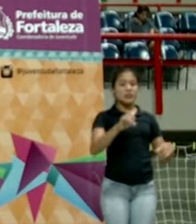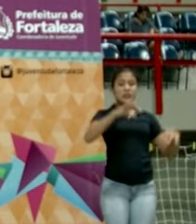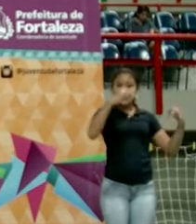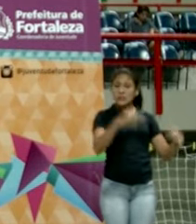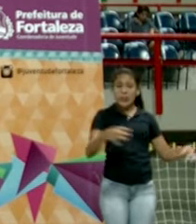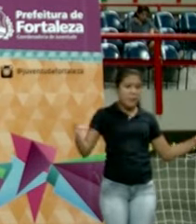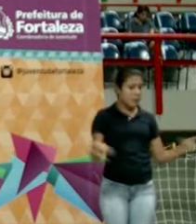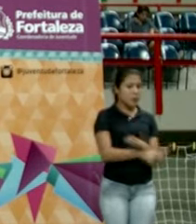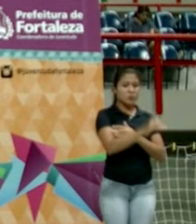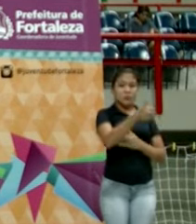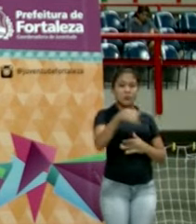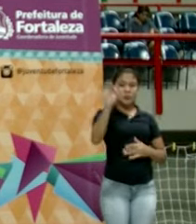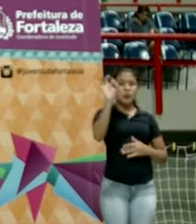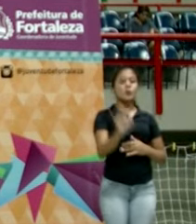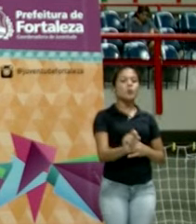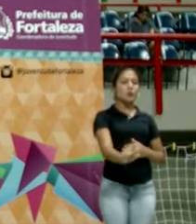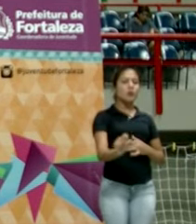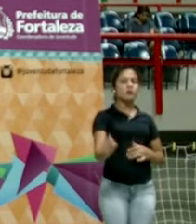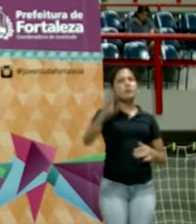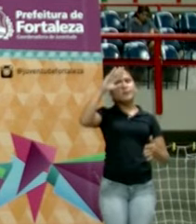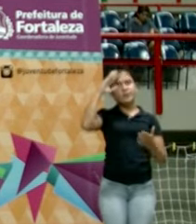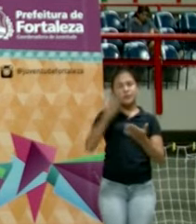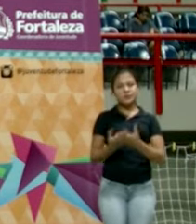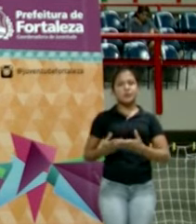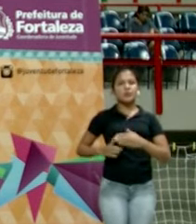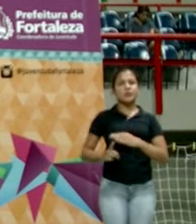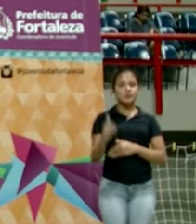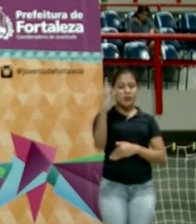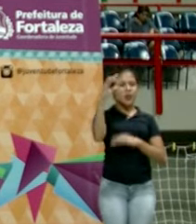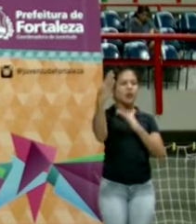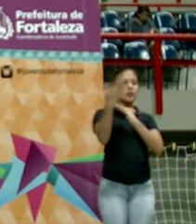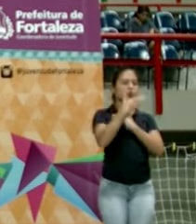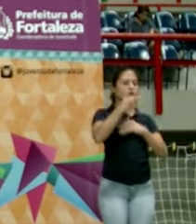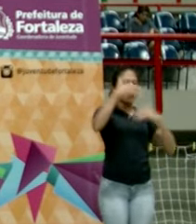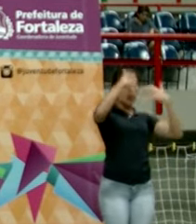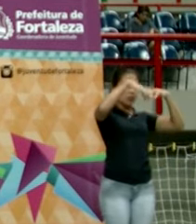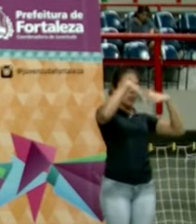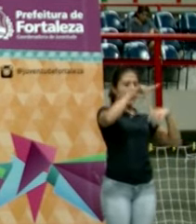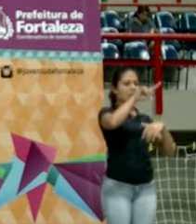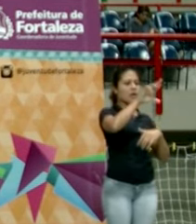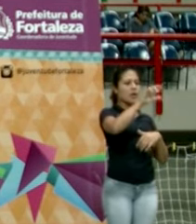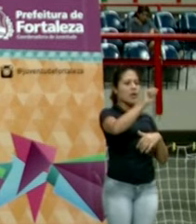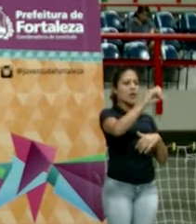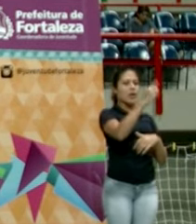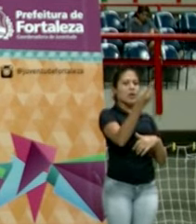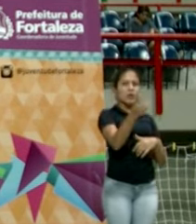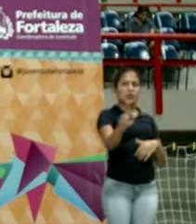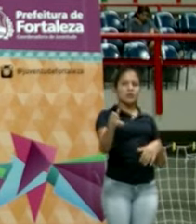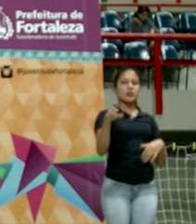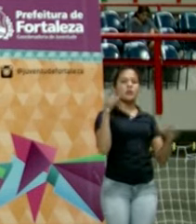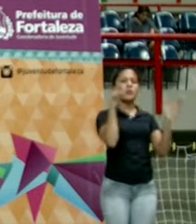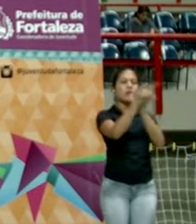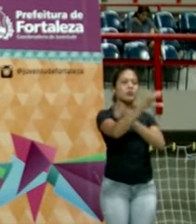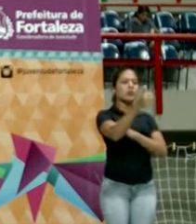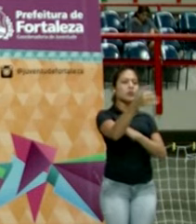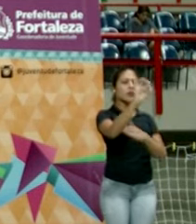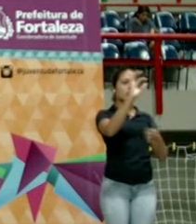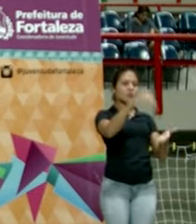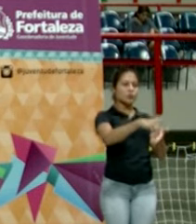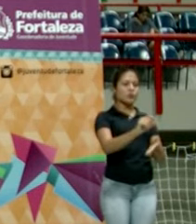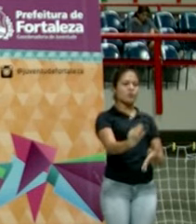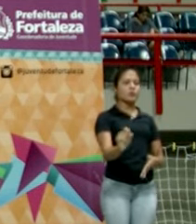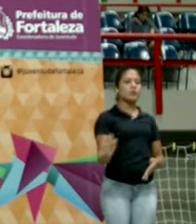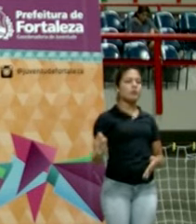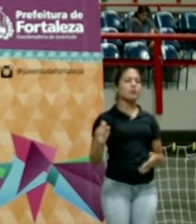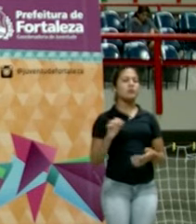com fé. A fé auxilia a razão. E a décima, o último texto, a